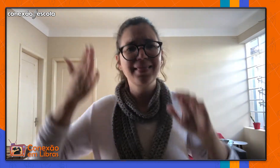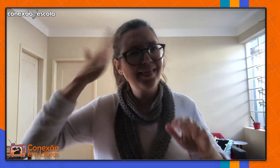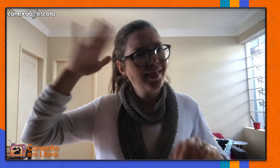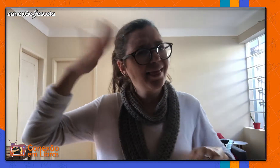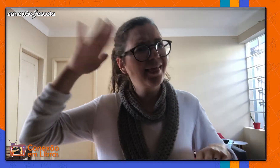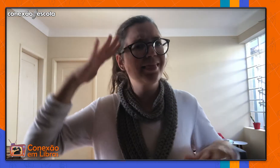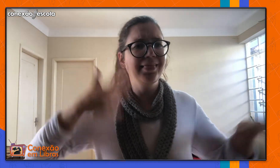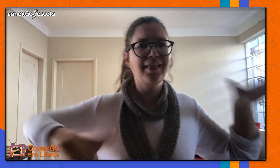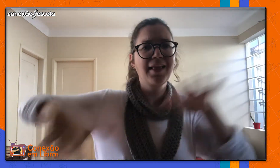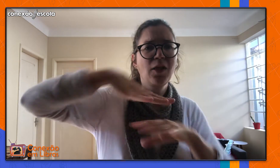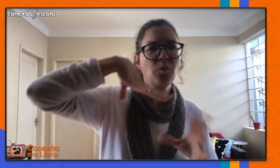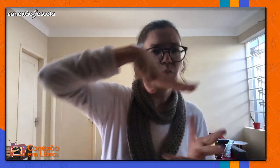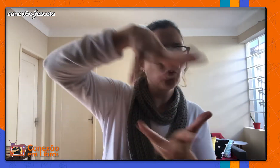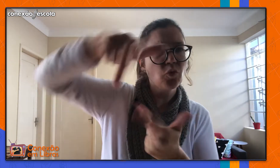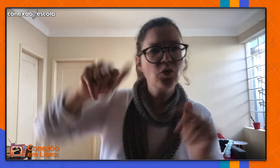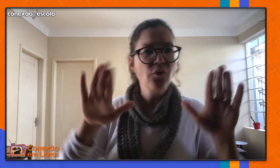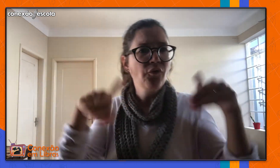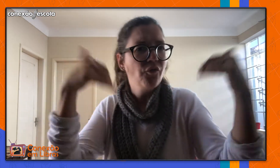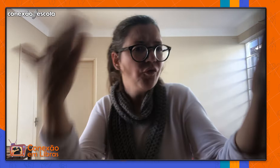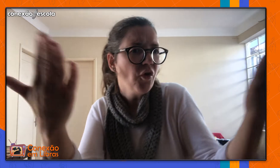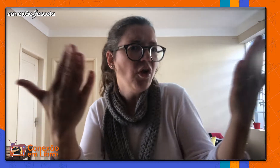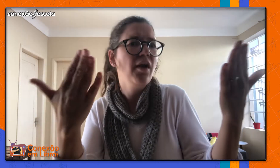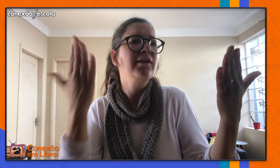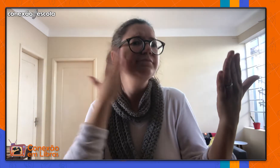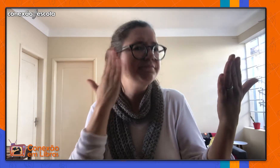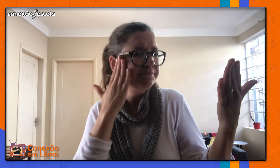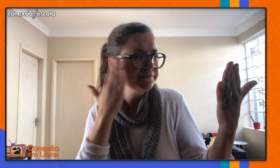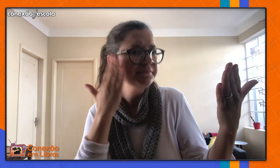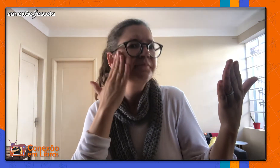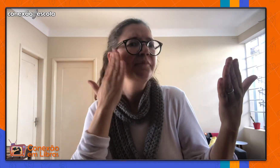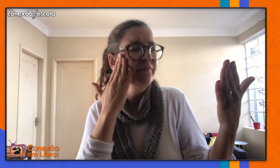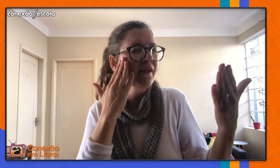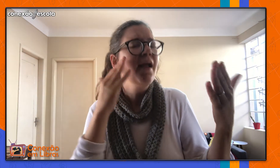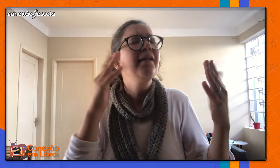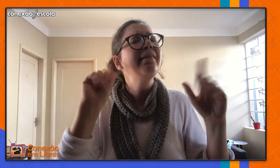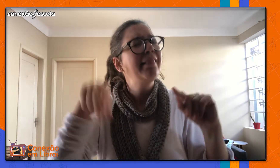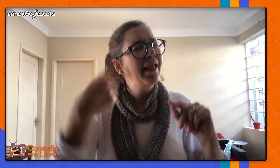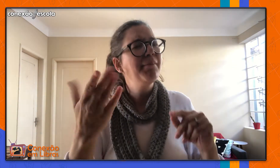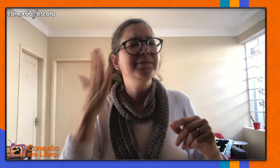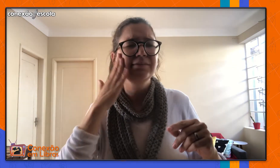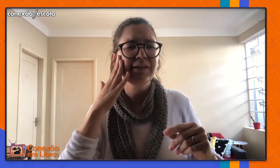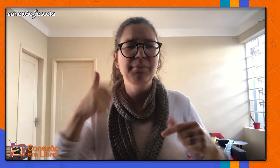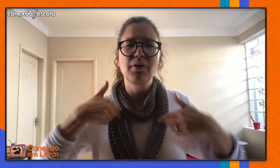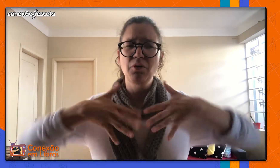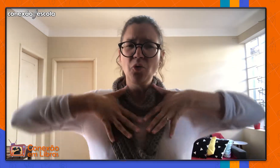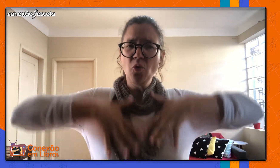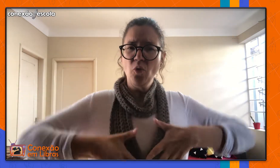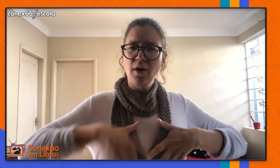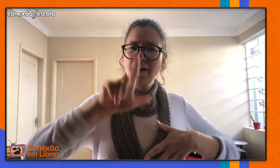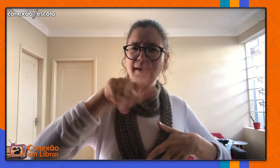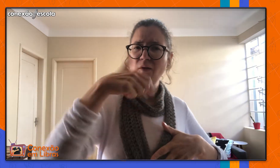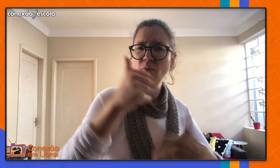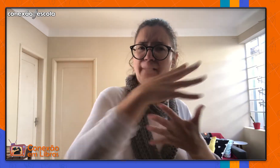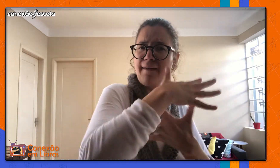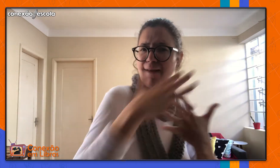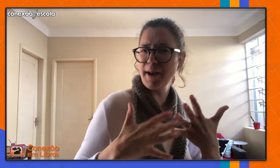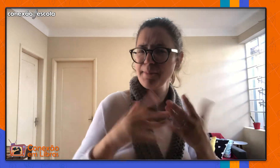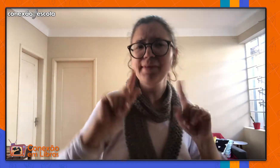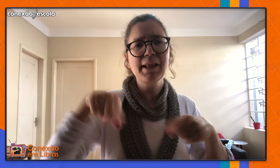sinais. E isso elas vão aprender no mundo também, através do contato, através da primeira língua